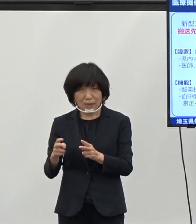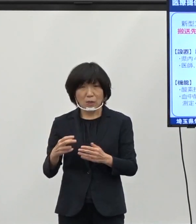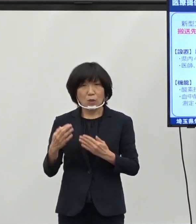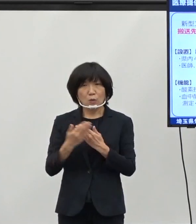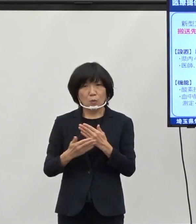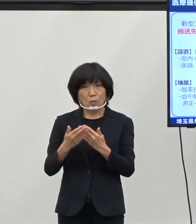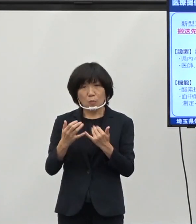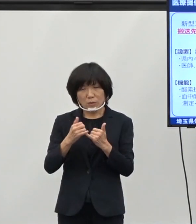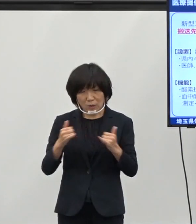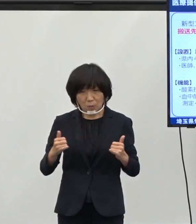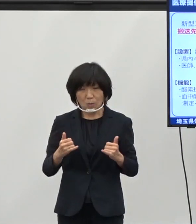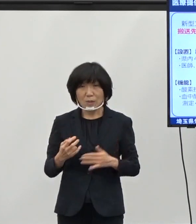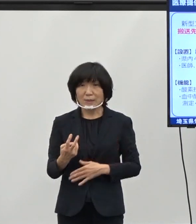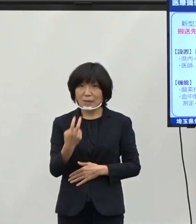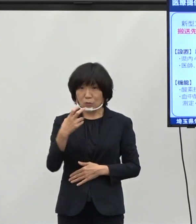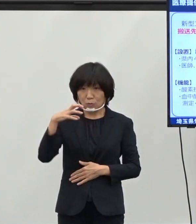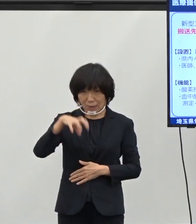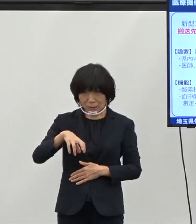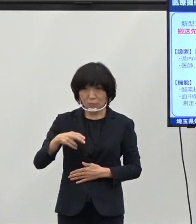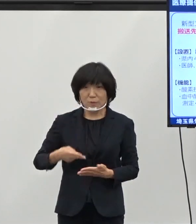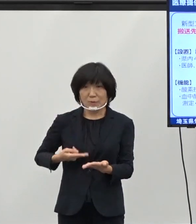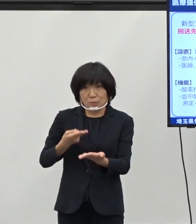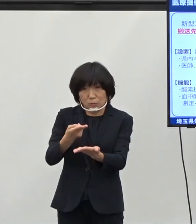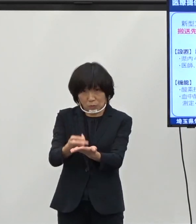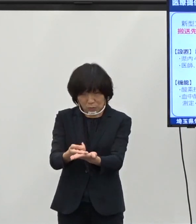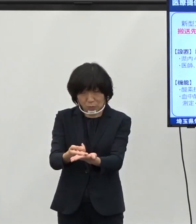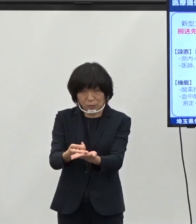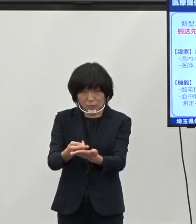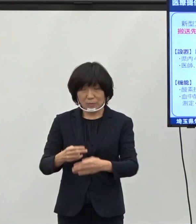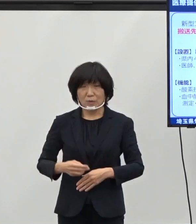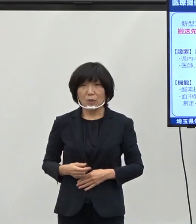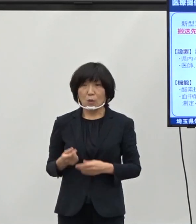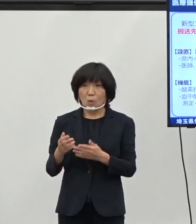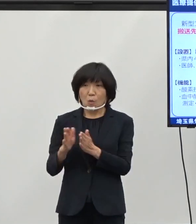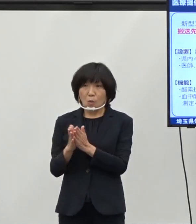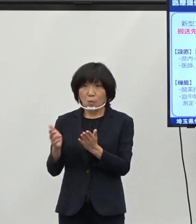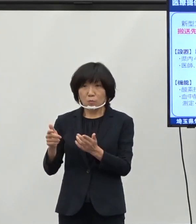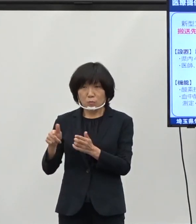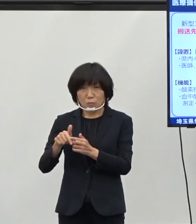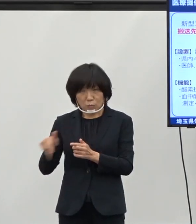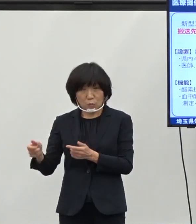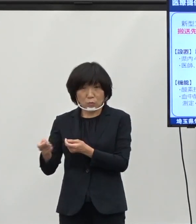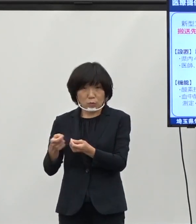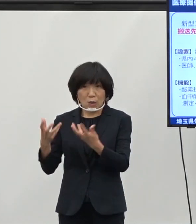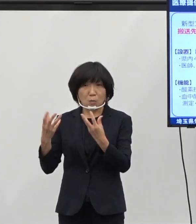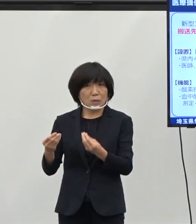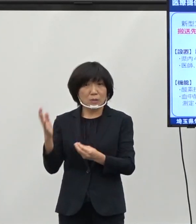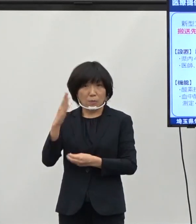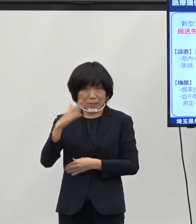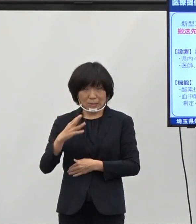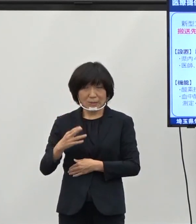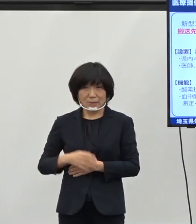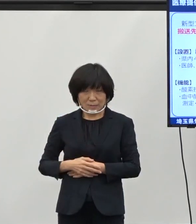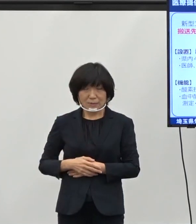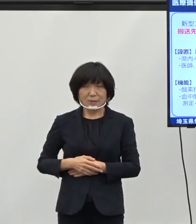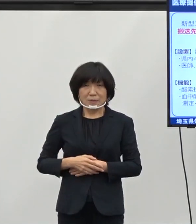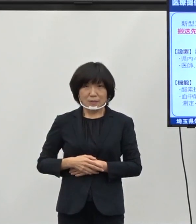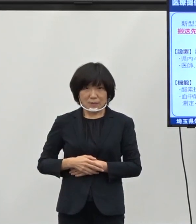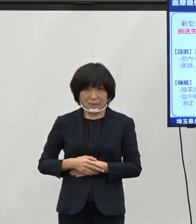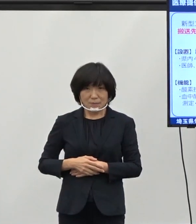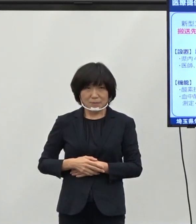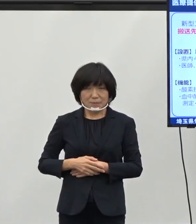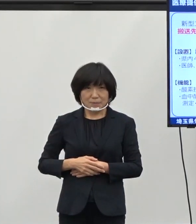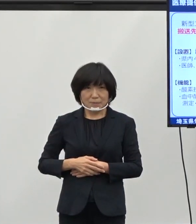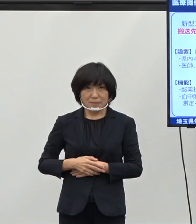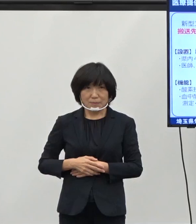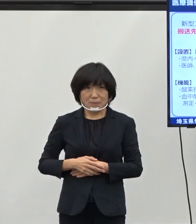ーションに搬送をいたします。そして入院調整本部はこれで終わることなく、この搬送された方につきまし